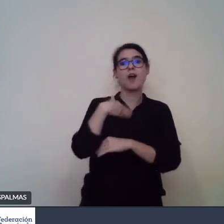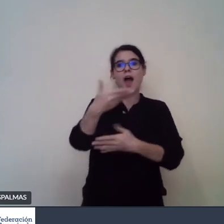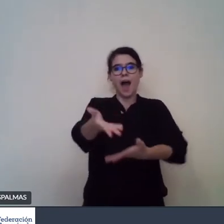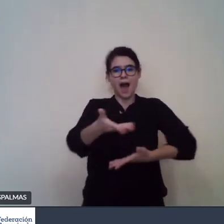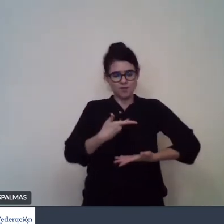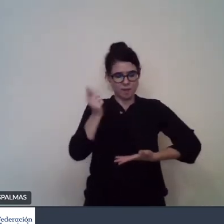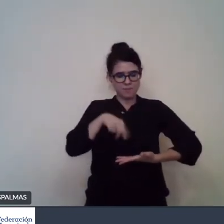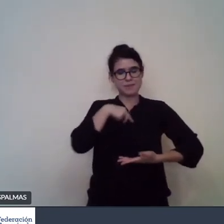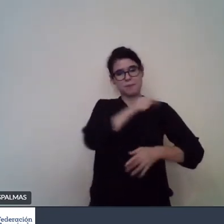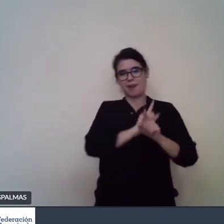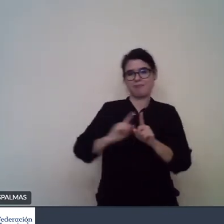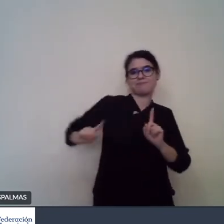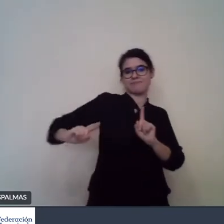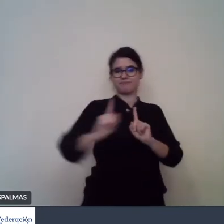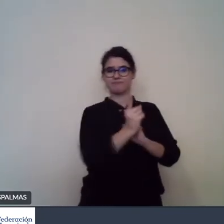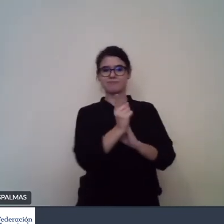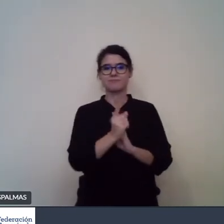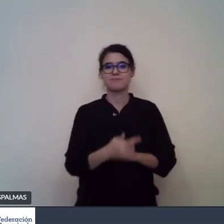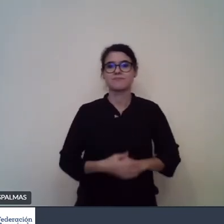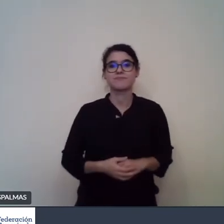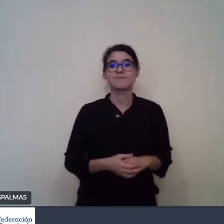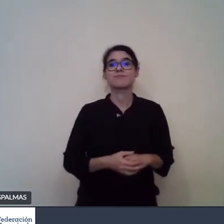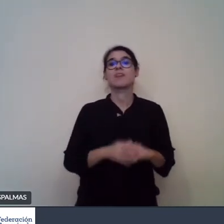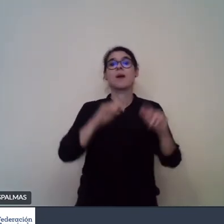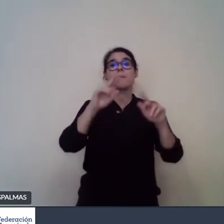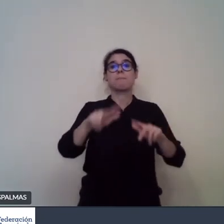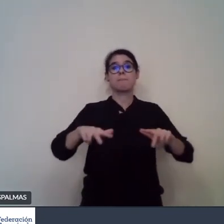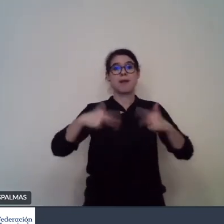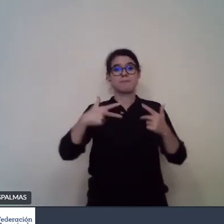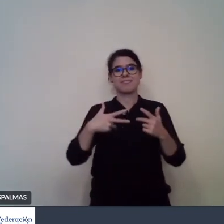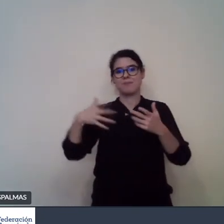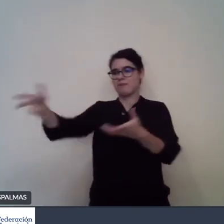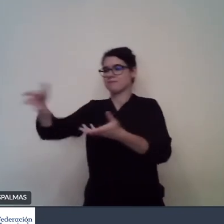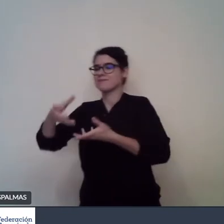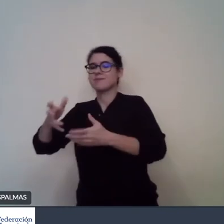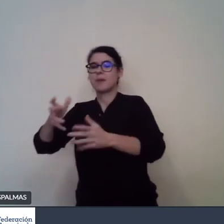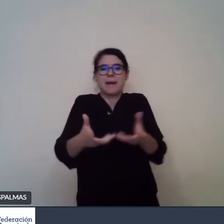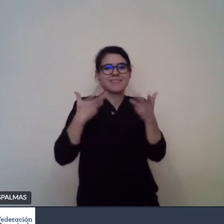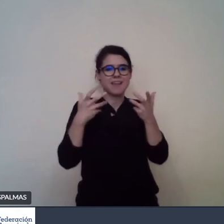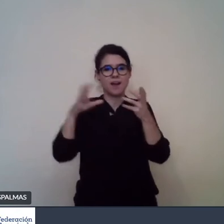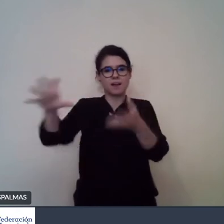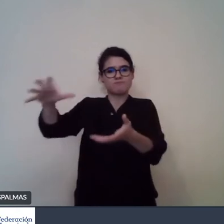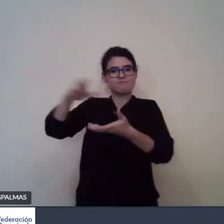este caso, eso es lo que le permite recibir con ventaja.